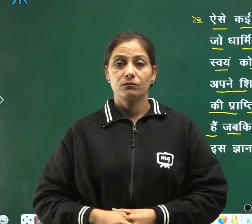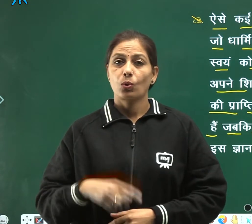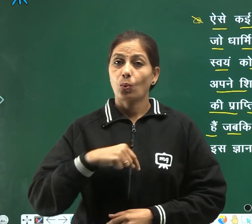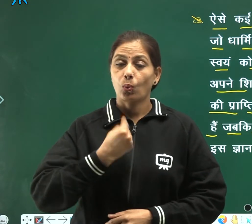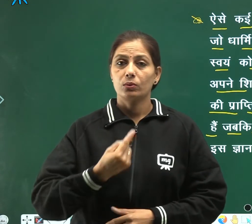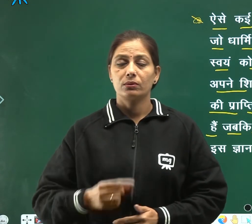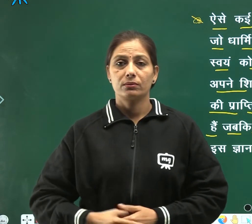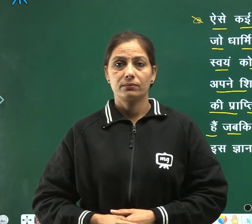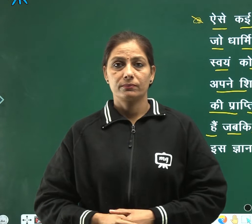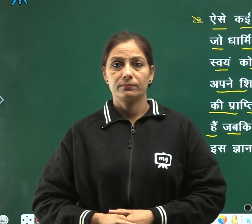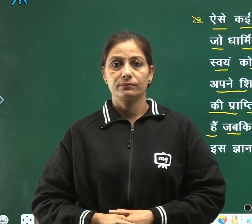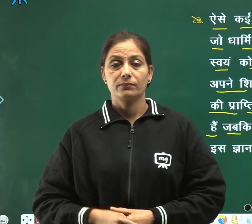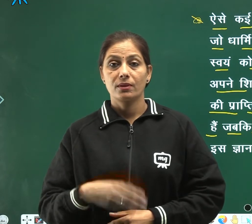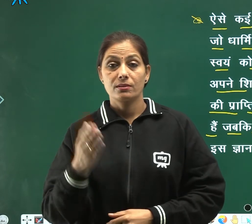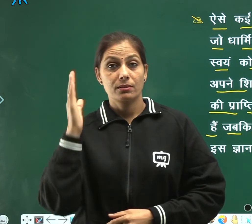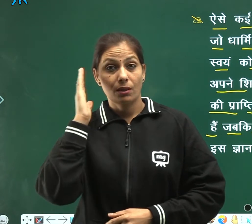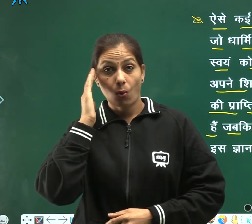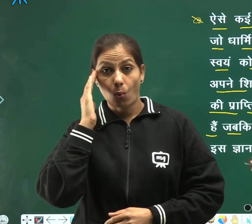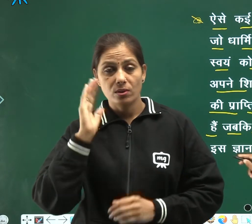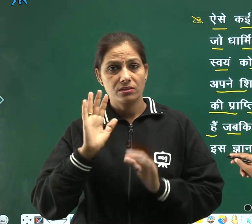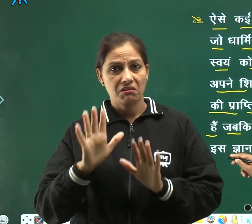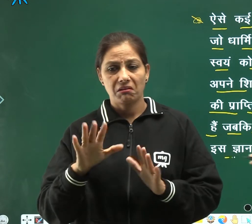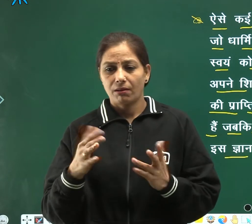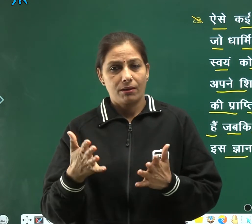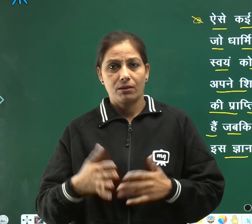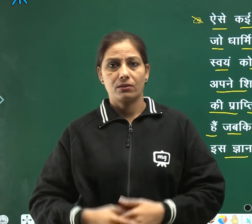स्वयं इस ज्ञान से वंचित होते हैं,